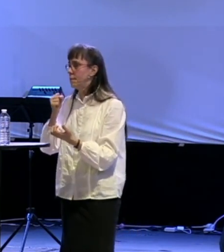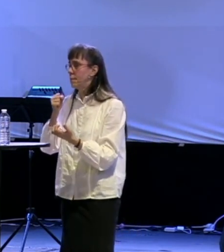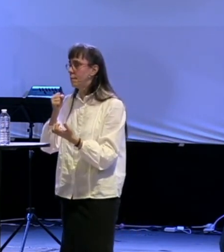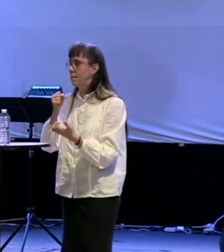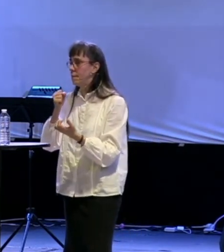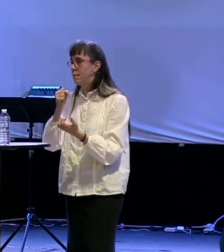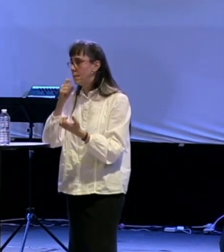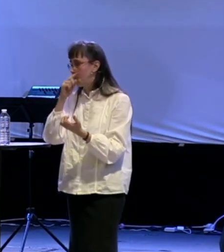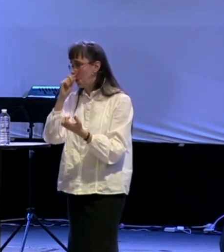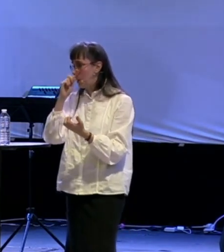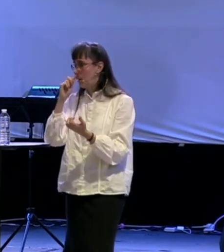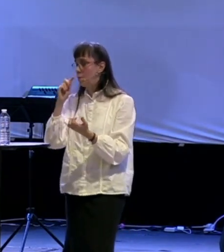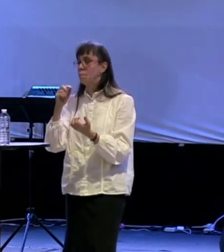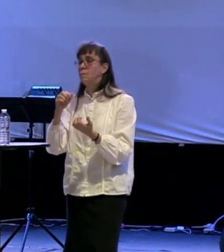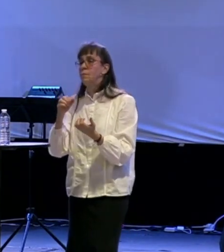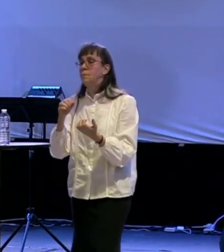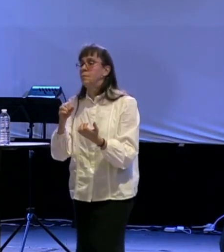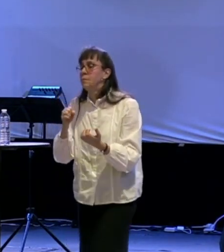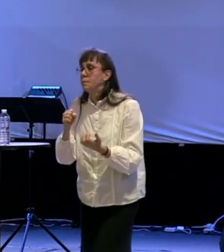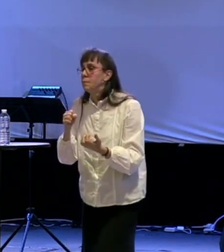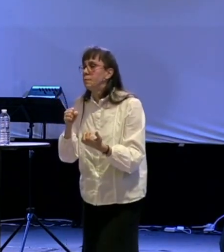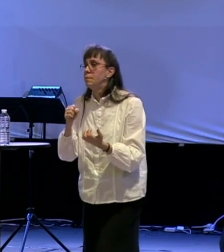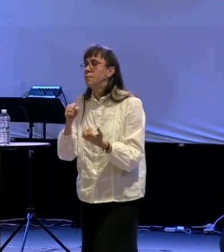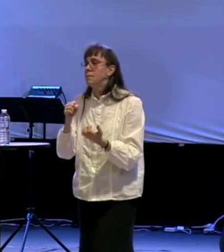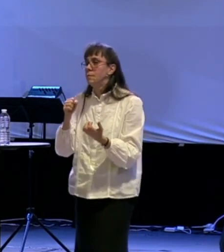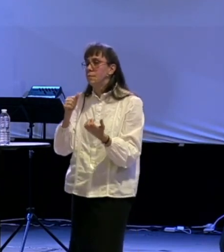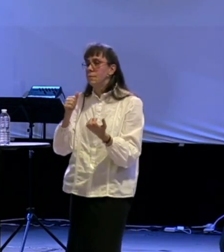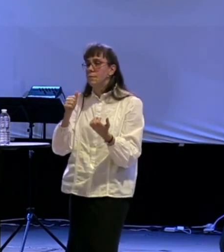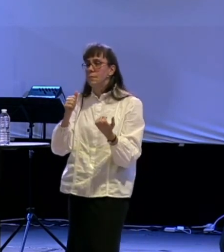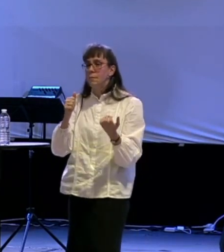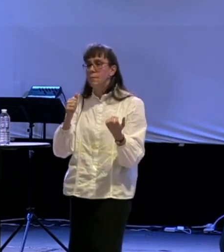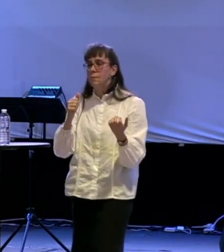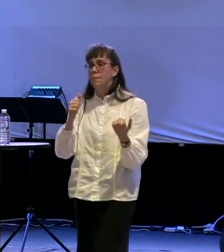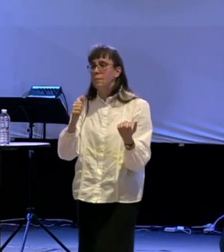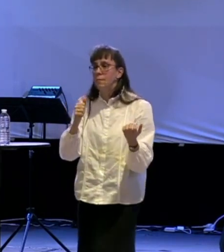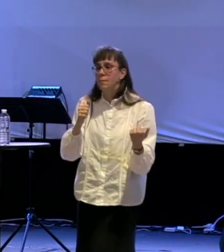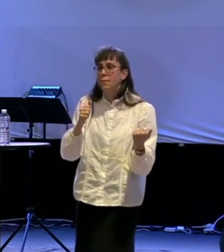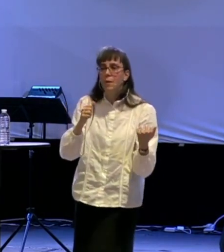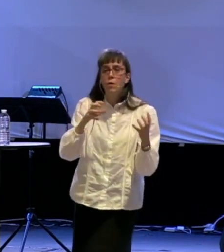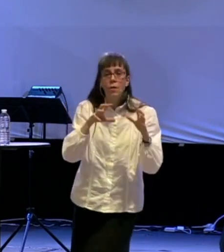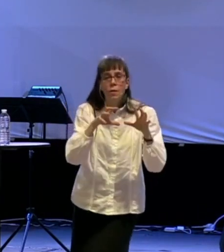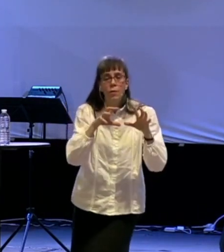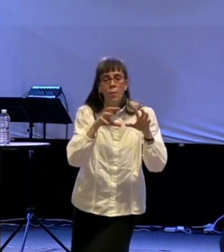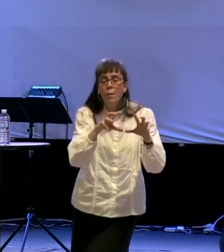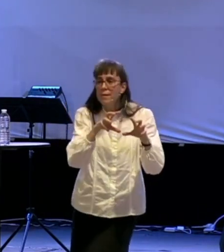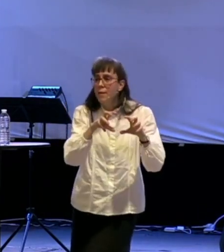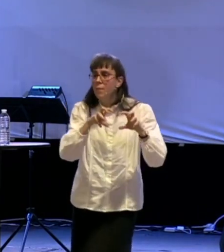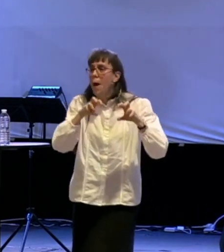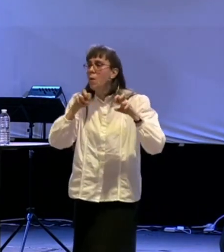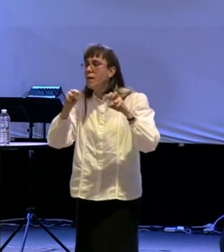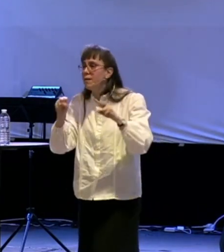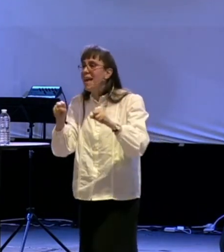Parce que la Bible nous dit que si les puissants des ténèbres avaient connu le plan de Dieu, la sagesse de Dieu,